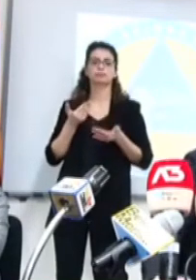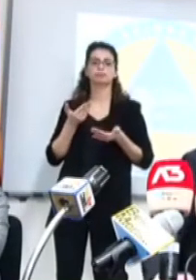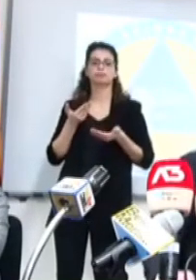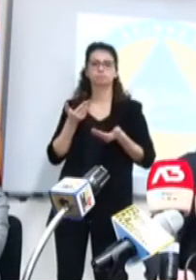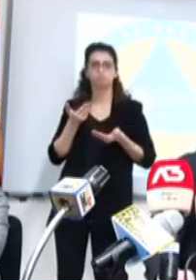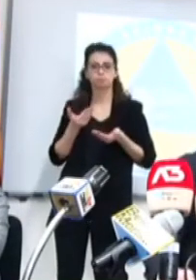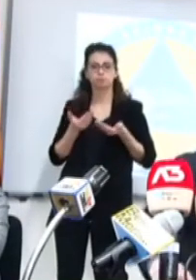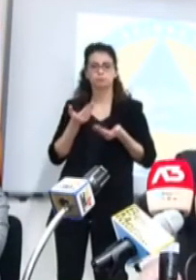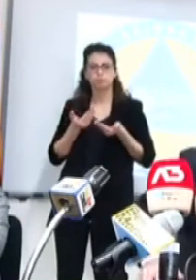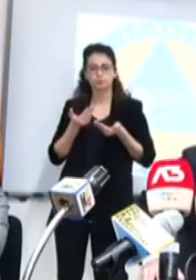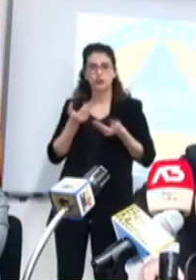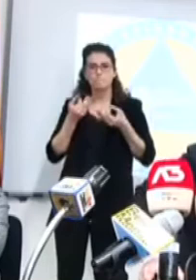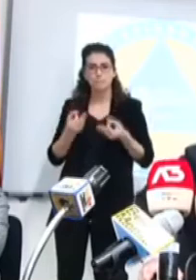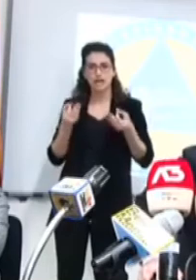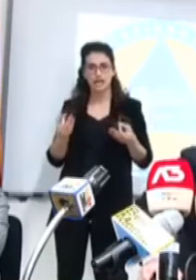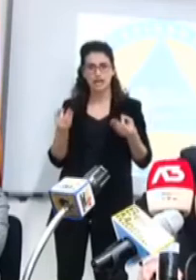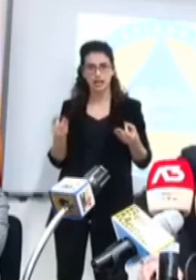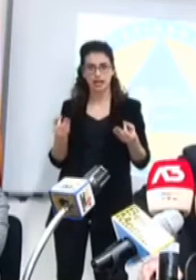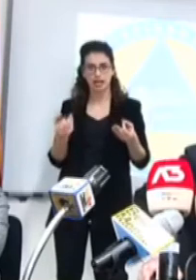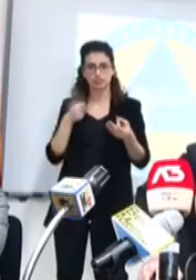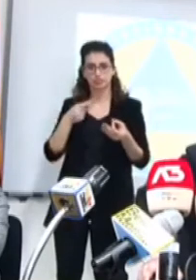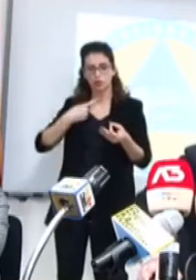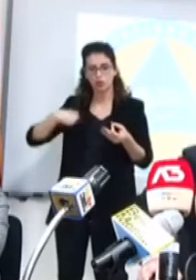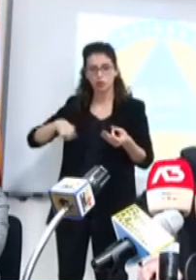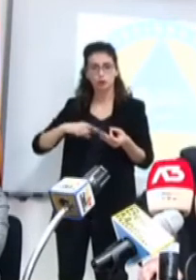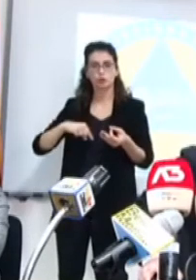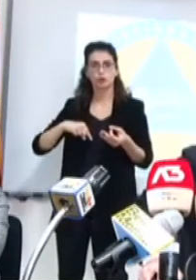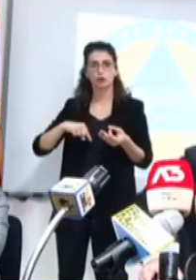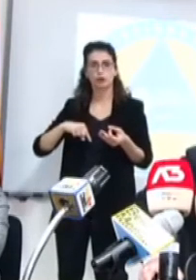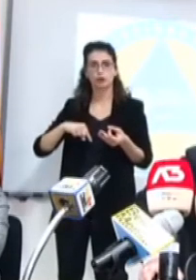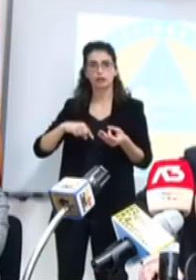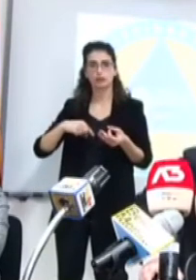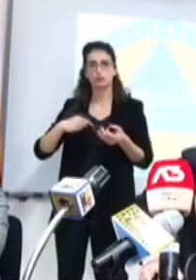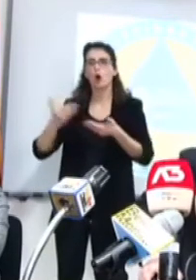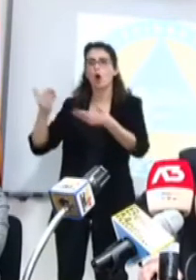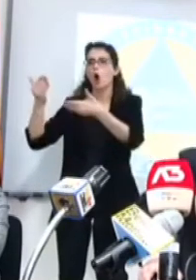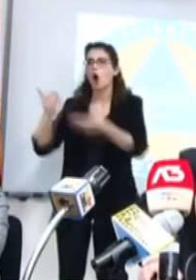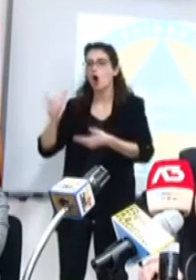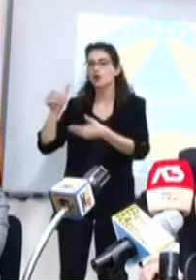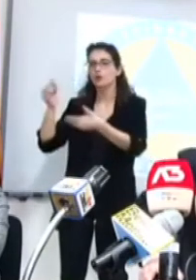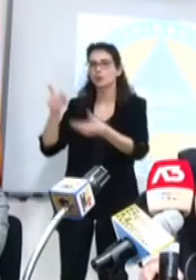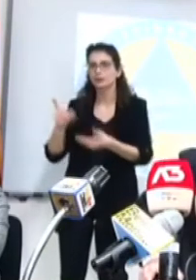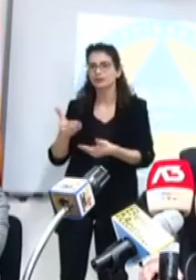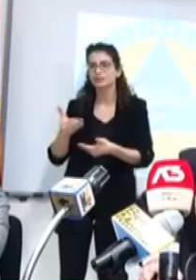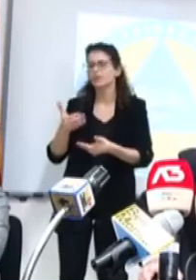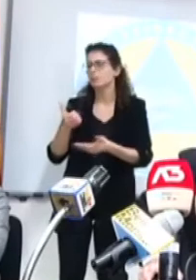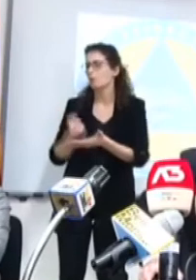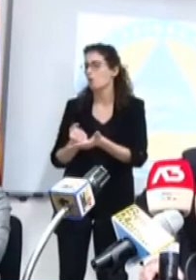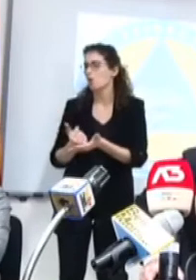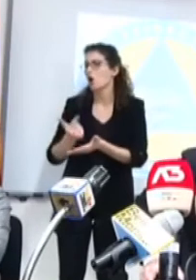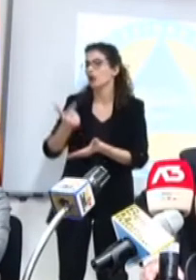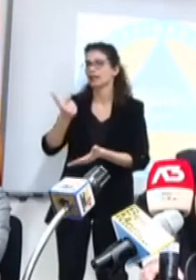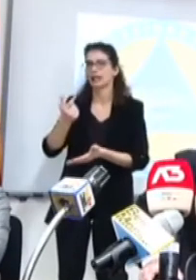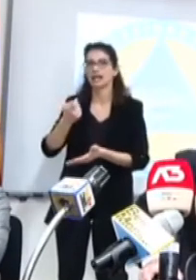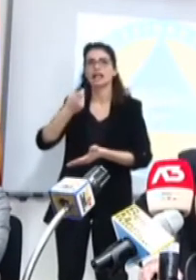volte perché per noi sono sacre i nostri ospiti c'è sono sacri coloro che hanno scelto eletto evento come